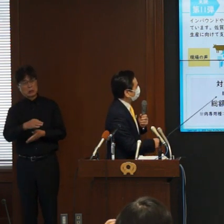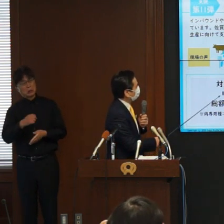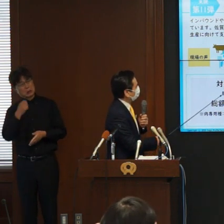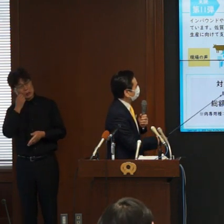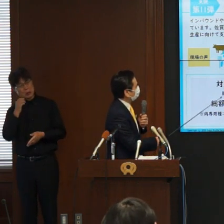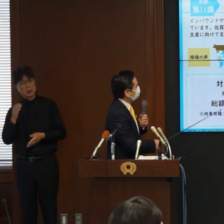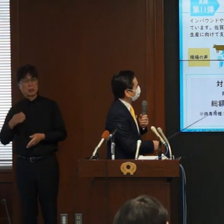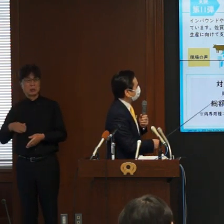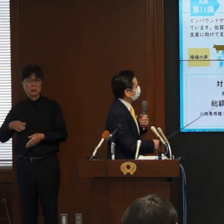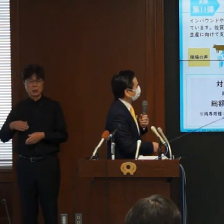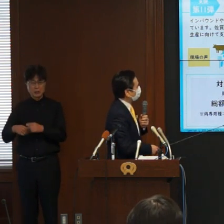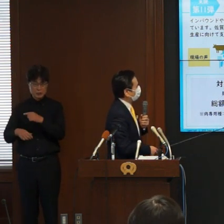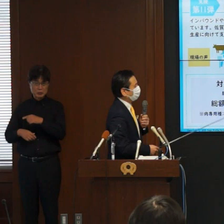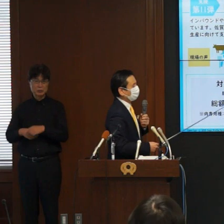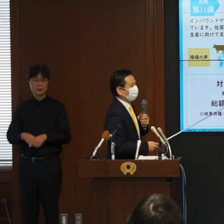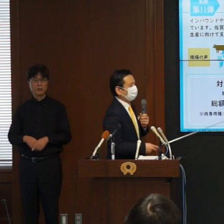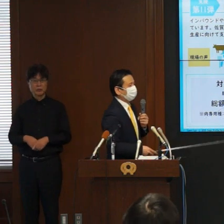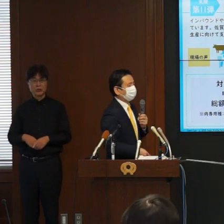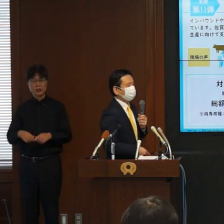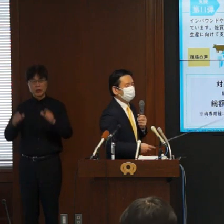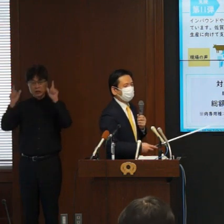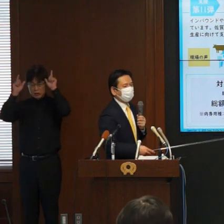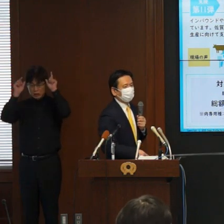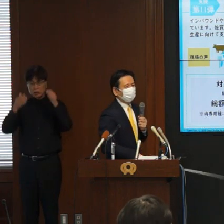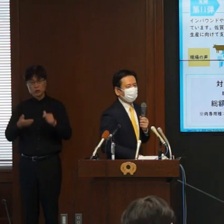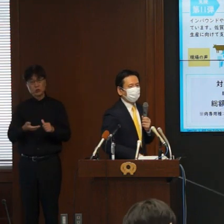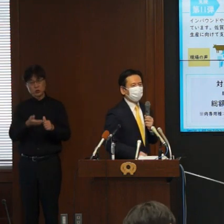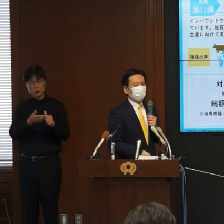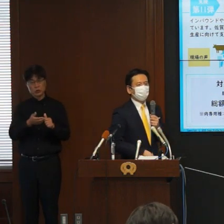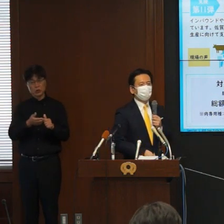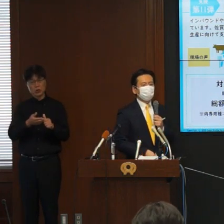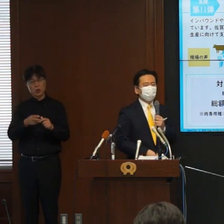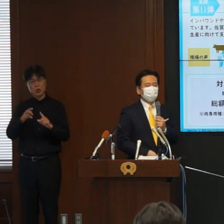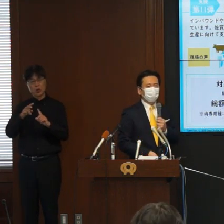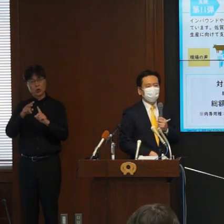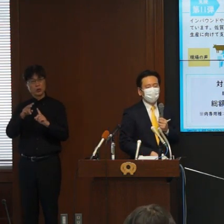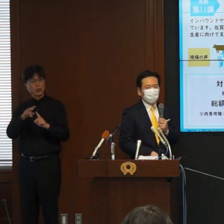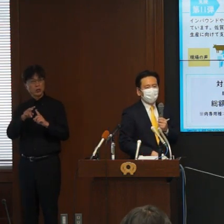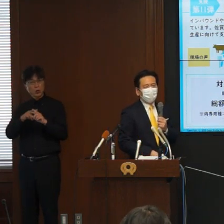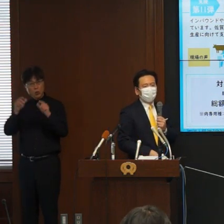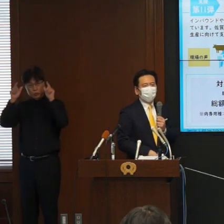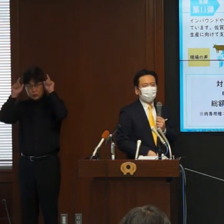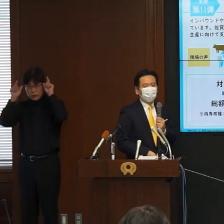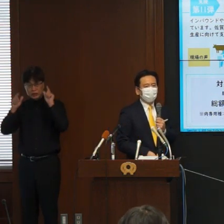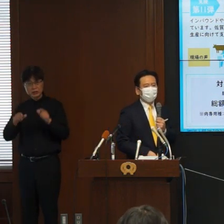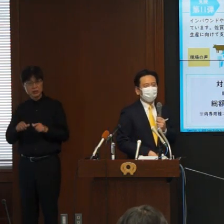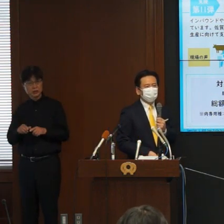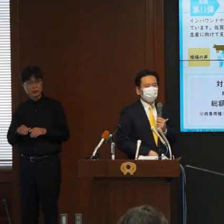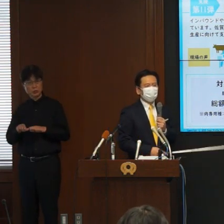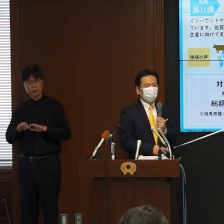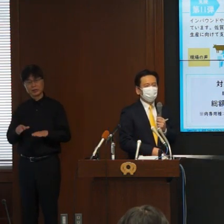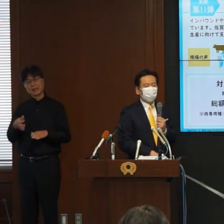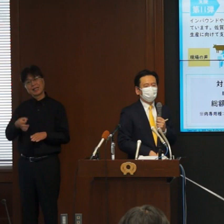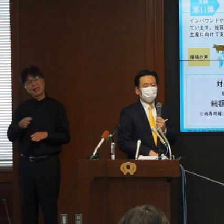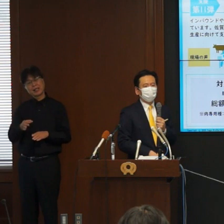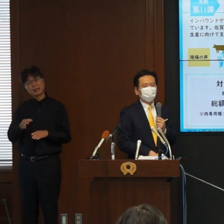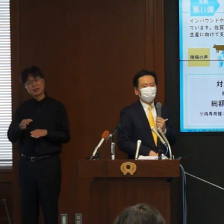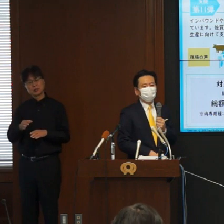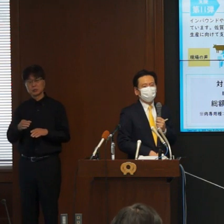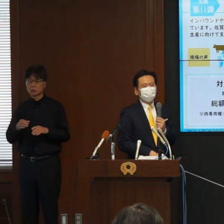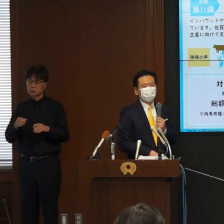で、この肥育牛のいわゆる子牛の値段がガクンと、それこそ1